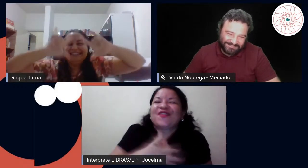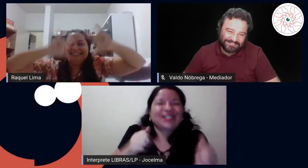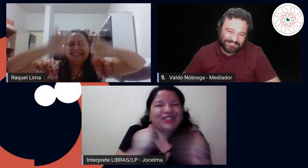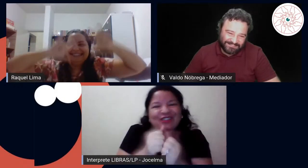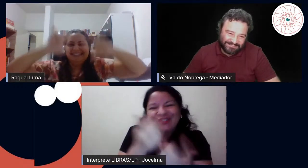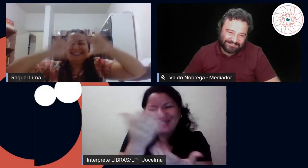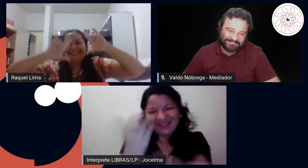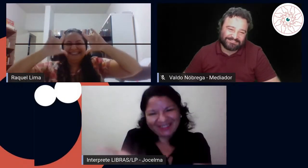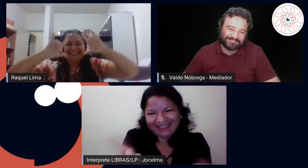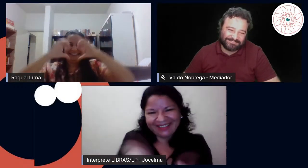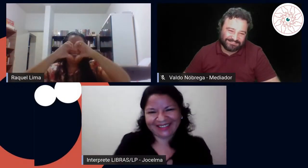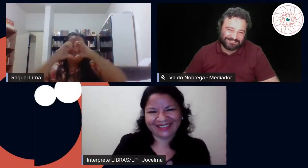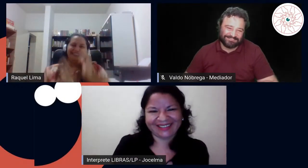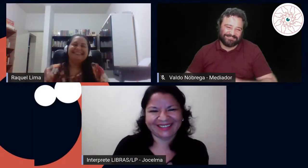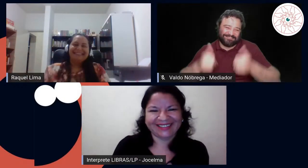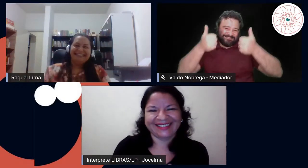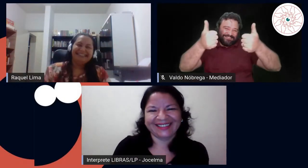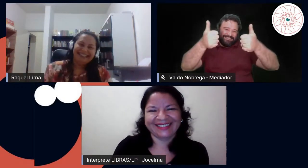alto.